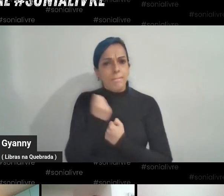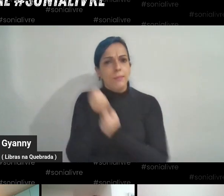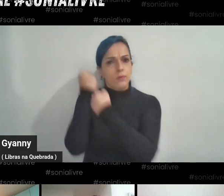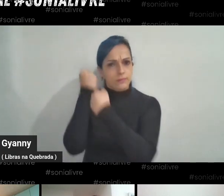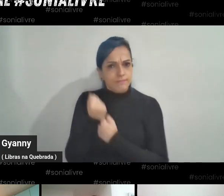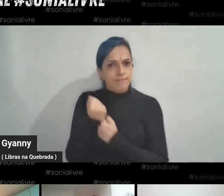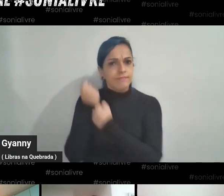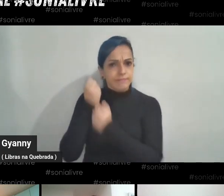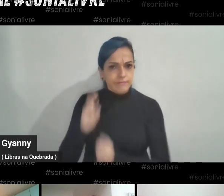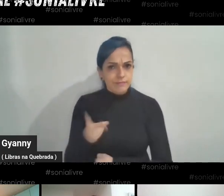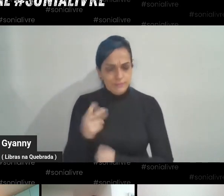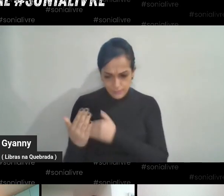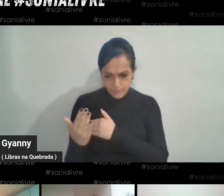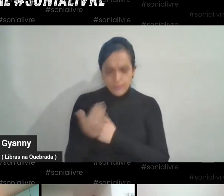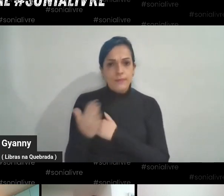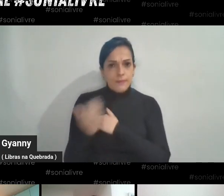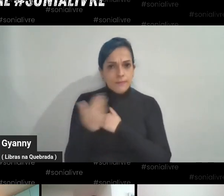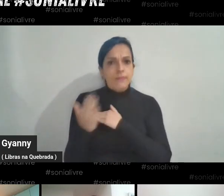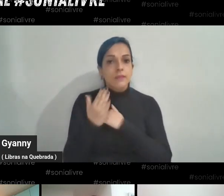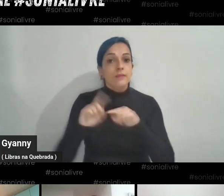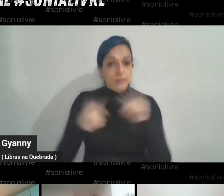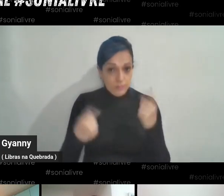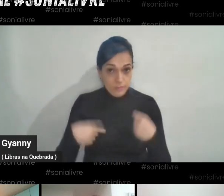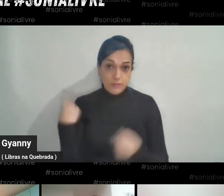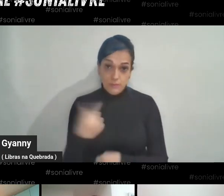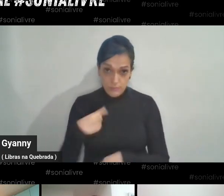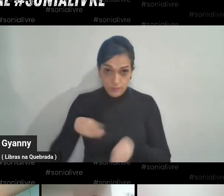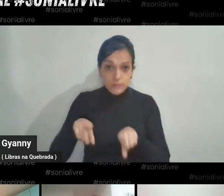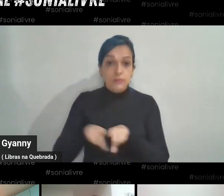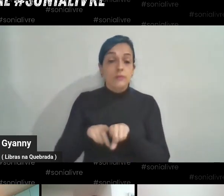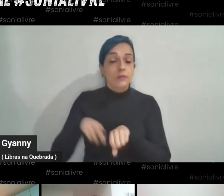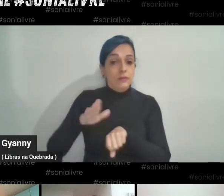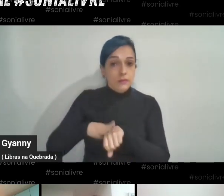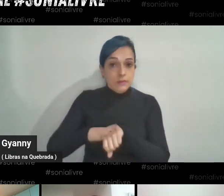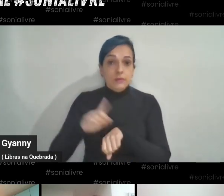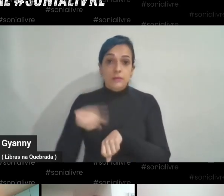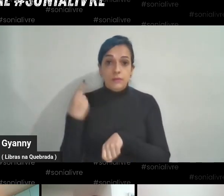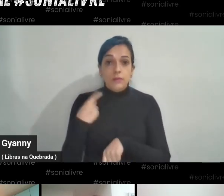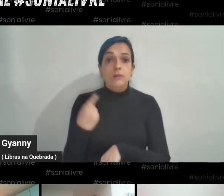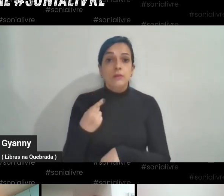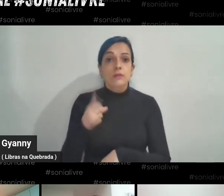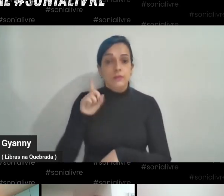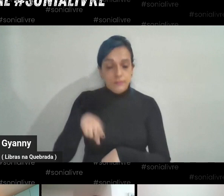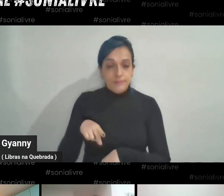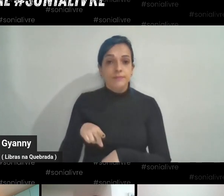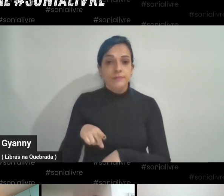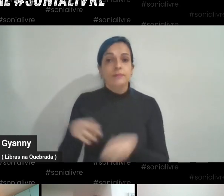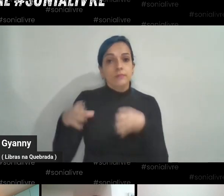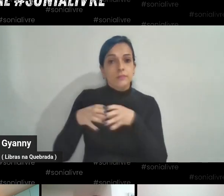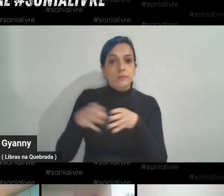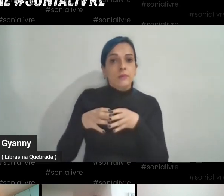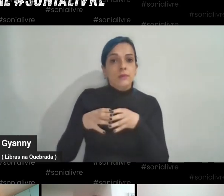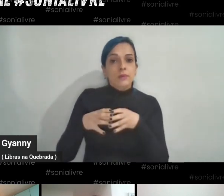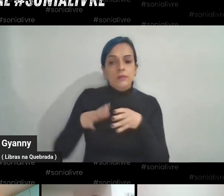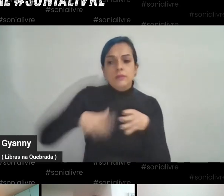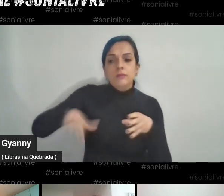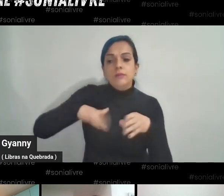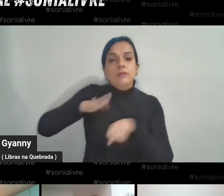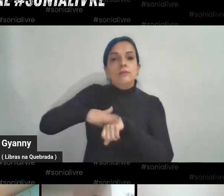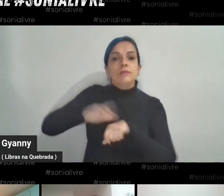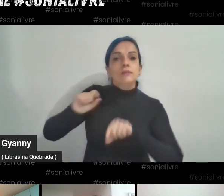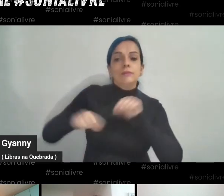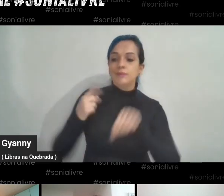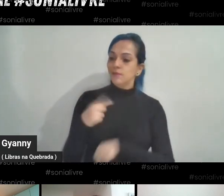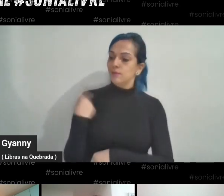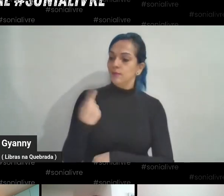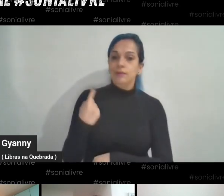mas a Fenatrade também está fazendo a parte dela enquanto organização sindical. E qual é a parte que nós fizemos? O ano passado,